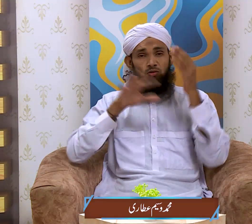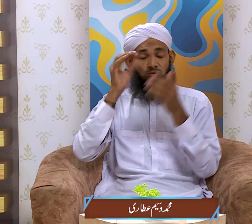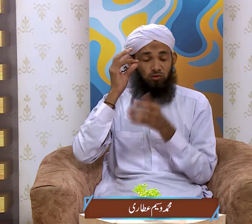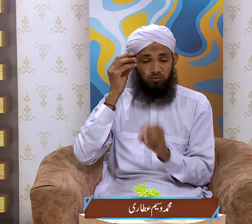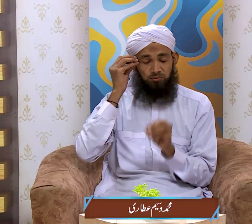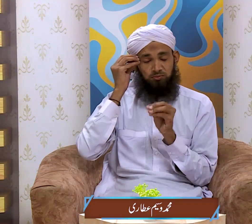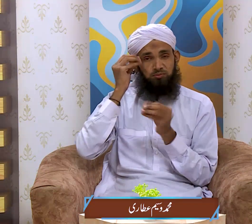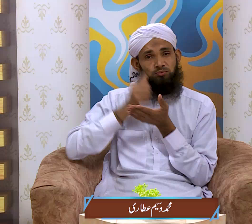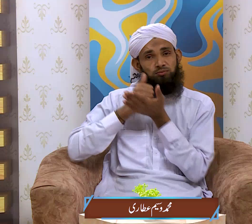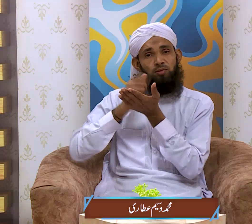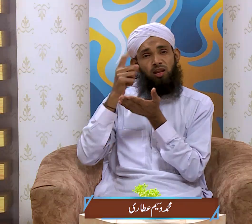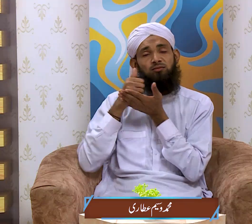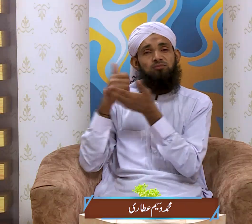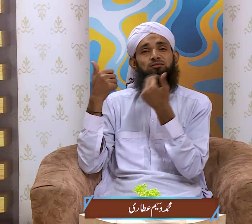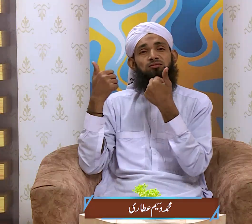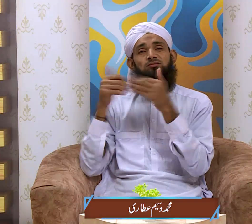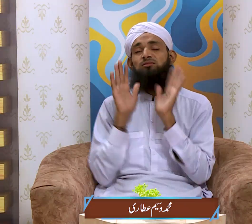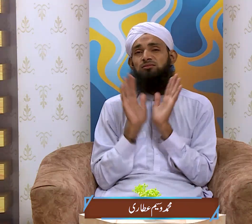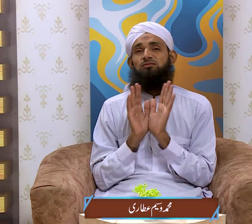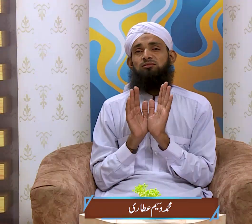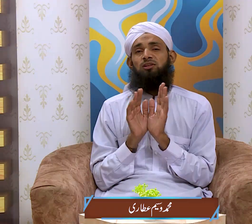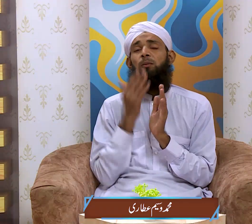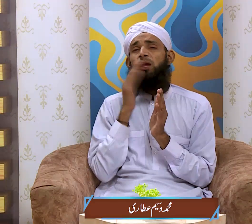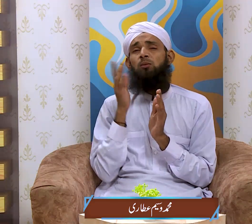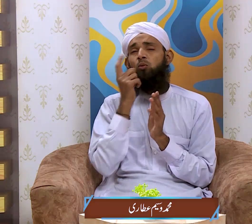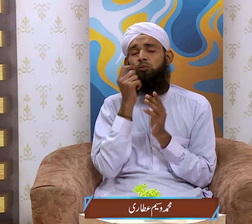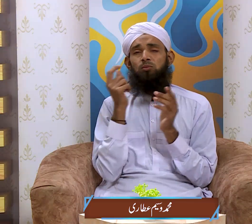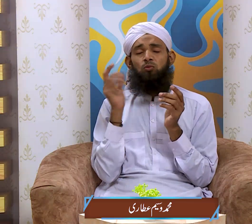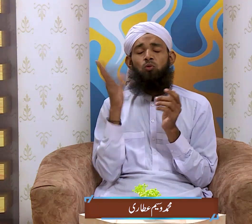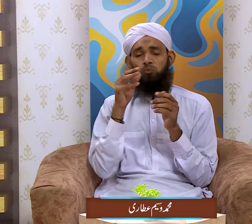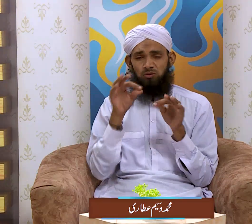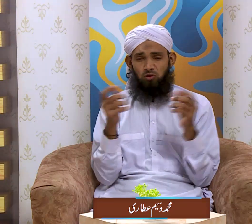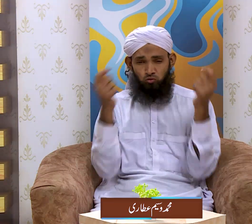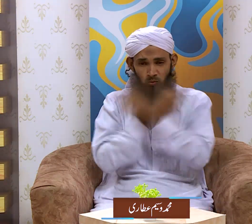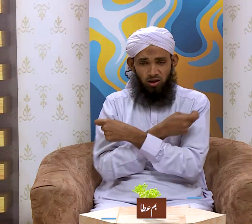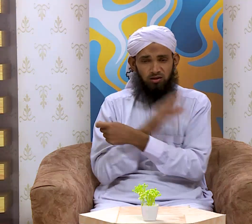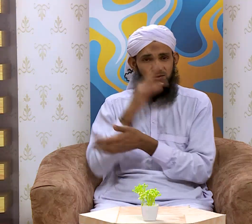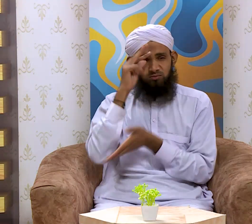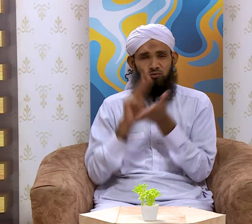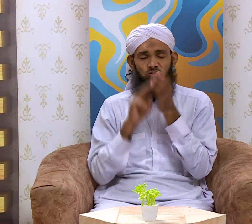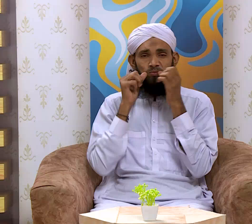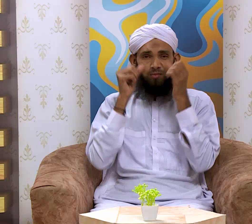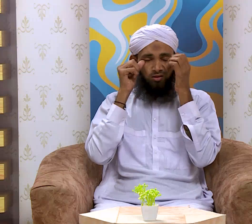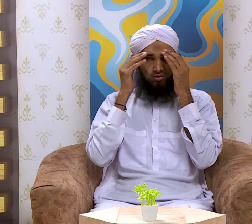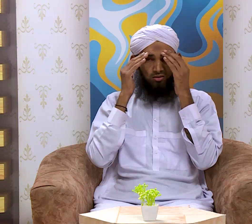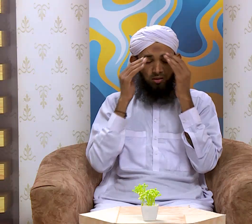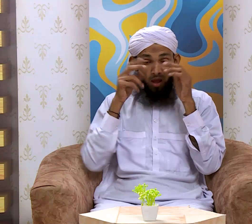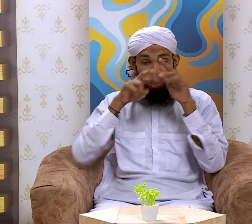بھی علم عطا فرمایا ہے، اس کا بھی علم جو ہے وہ عطا فرمایا ہے۔ اور فقط علم ہی نہیں بلکہ تمام دنیا بھر اور